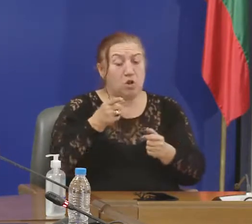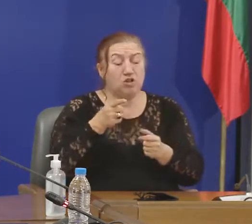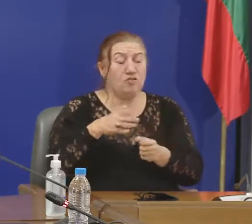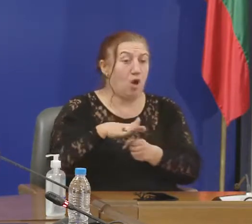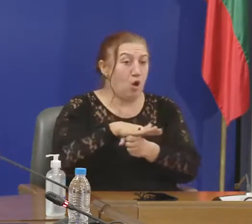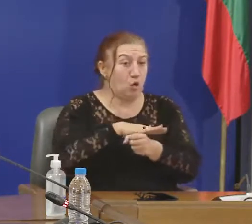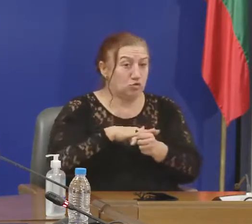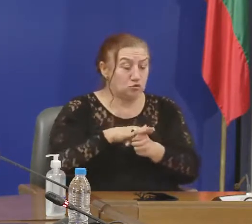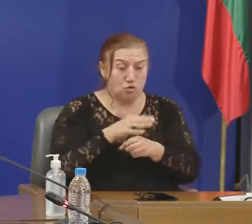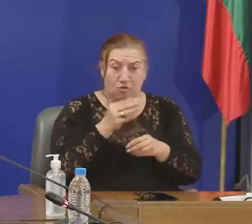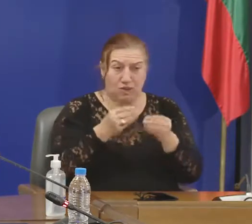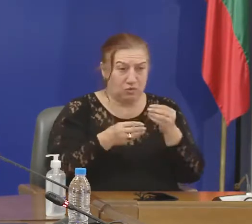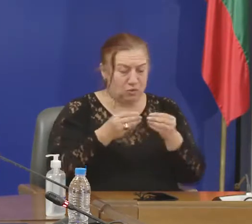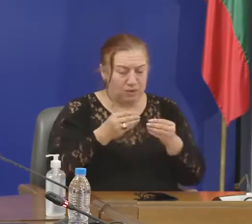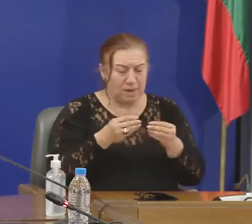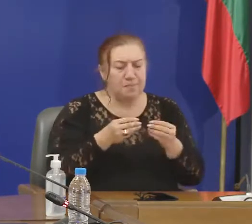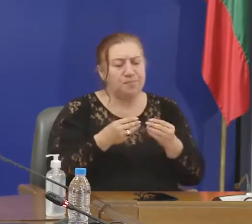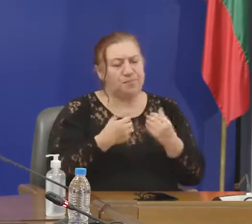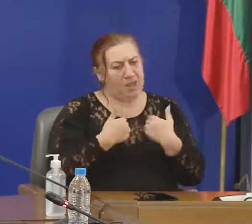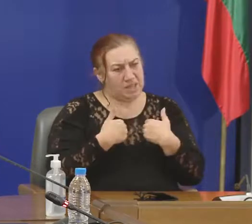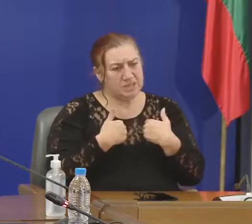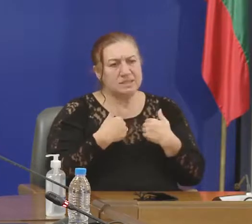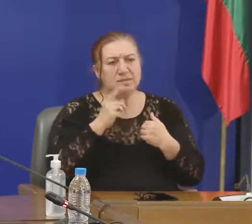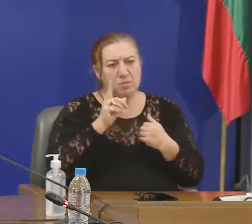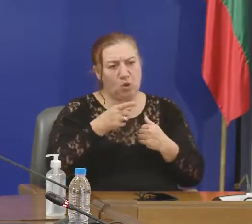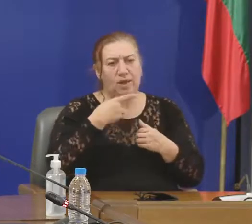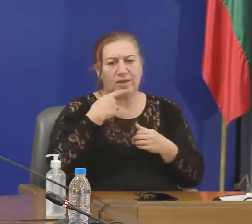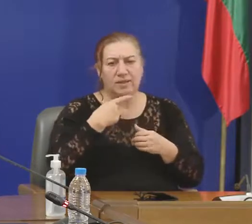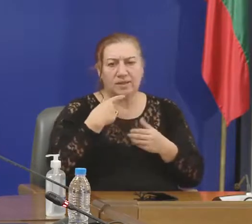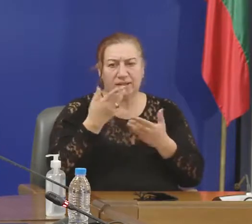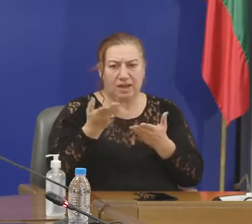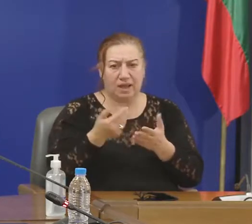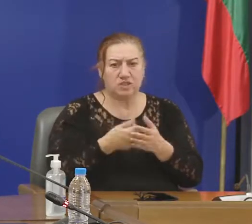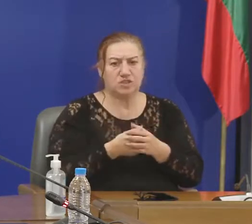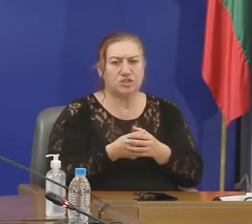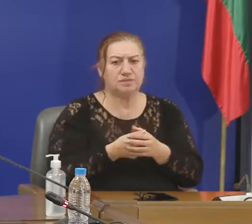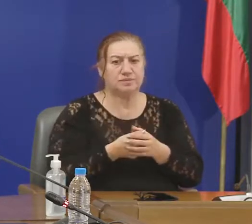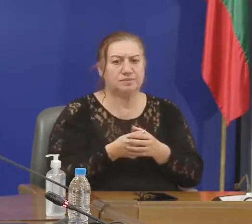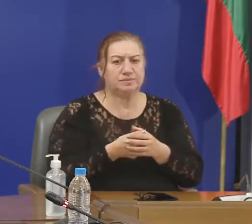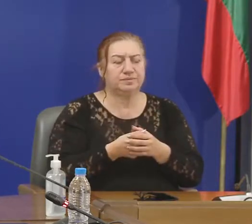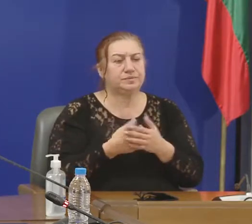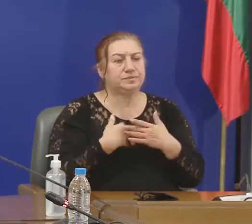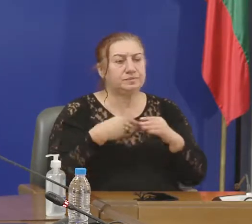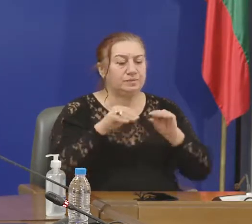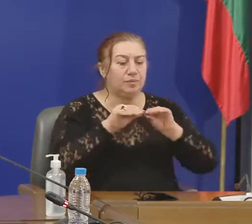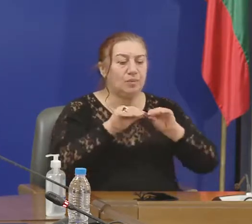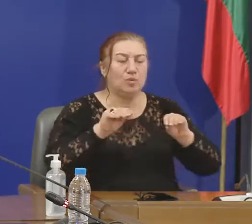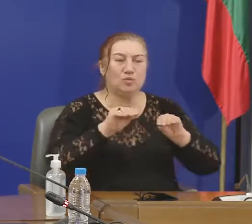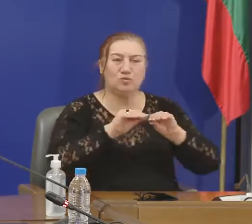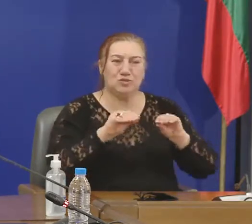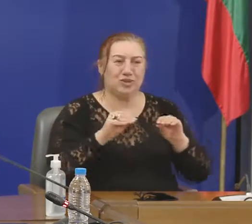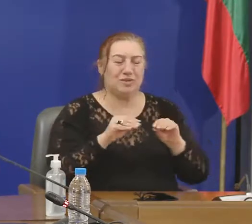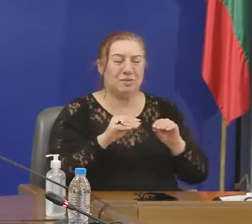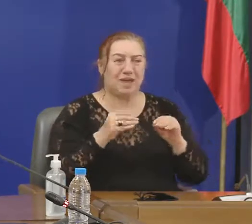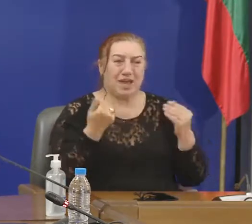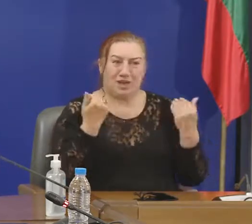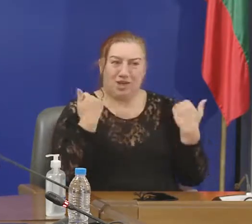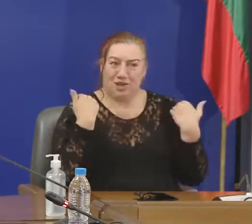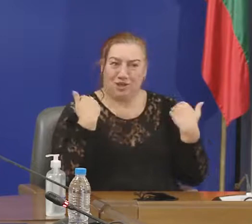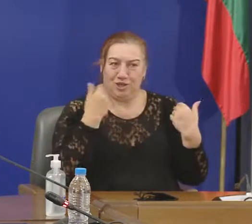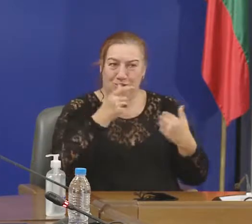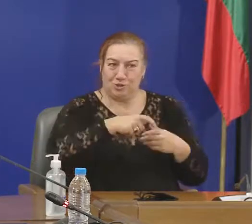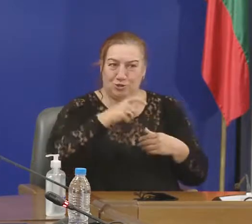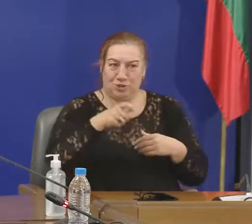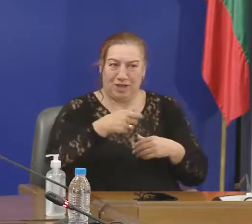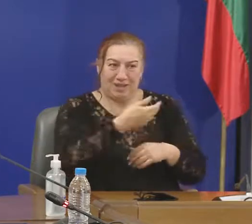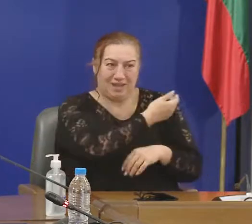проблеми. Мога да кажа, че в обучението на медиците студенти и след